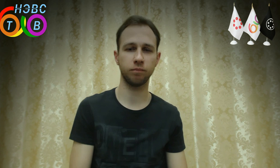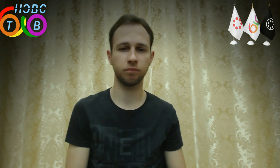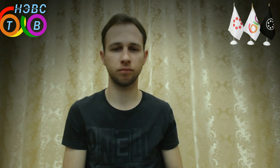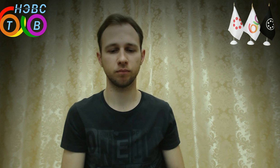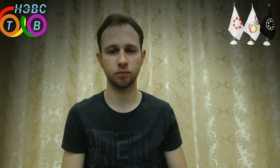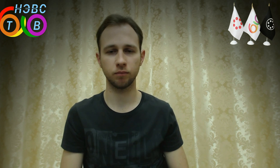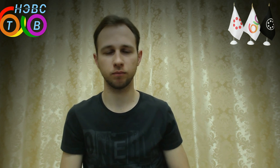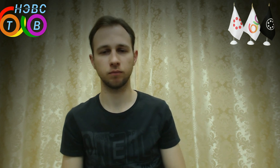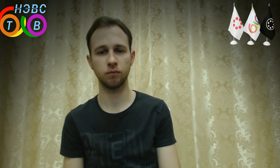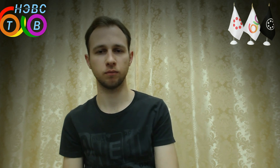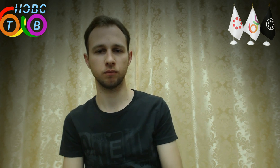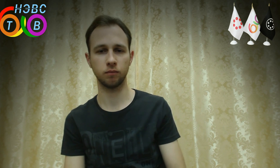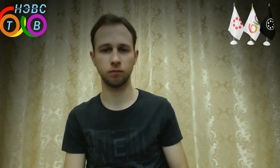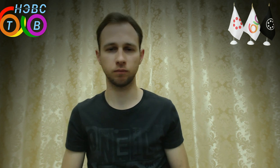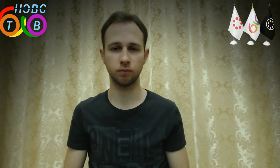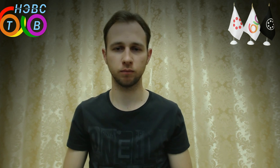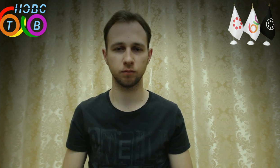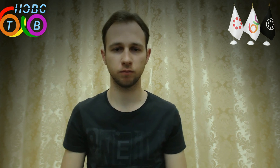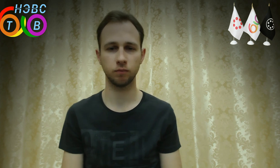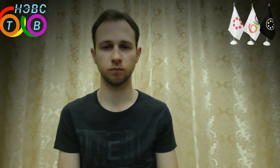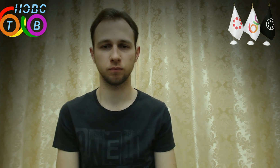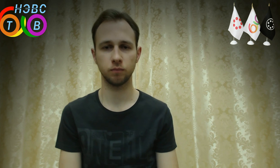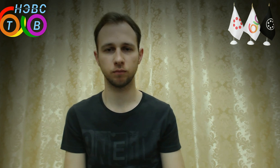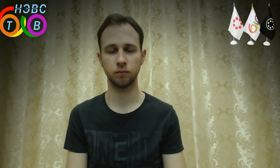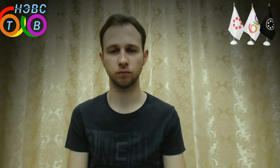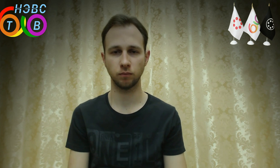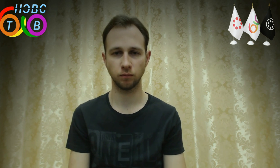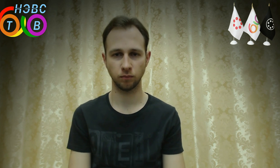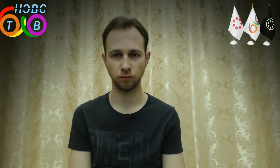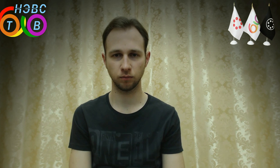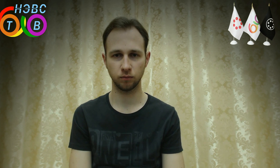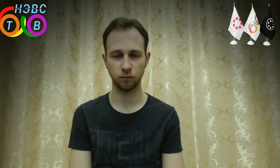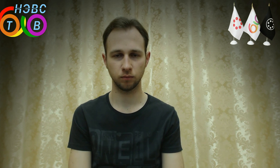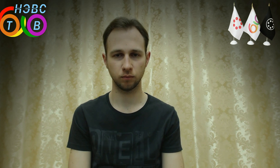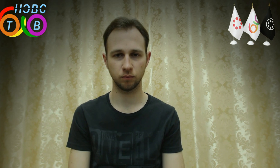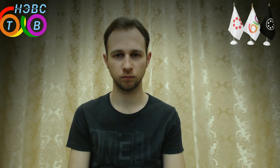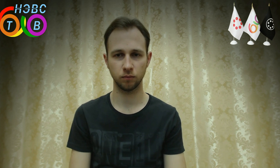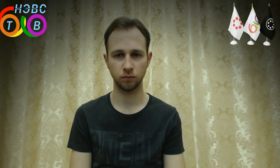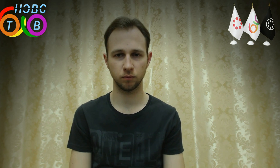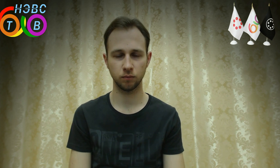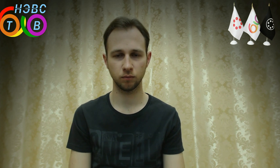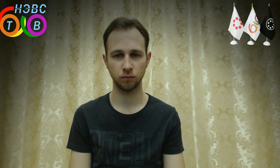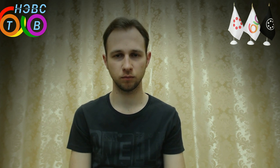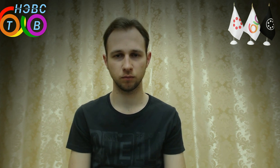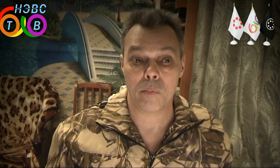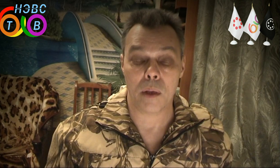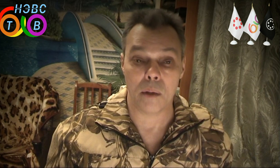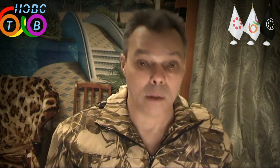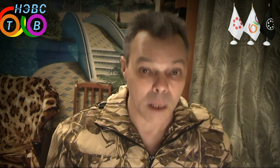тогда ожидает много-много-много всего. Кстати, я вам скажу, что ведь не всегда негативно, конечно же, идут влияния. Иногда